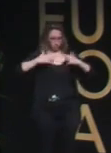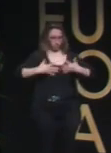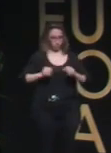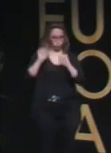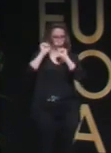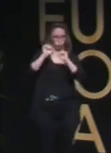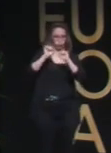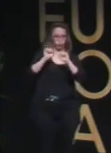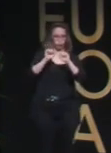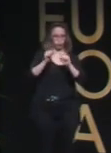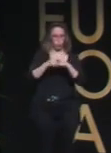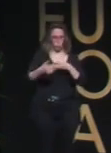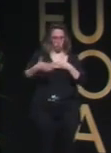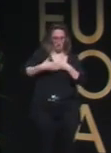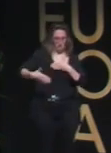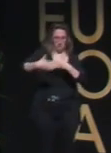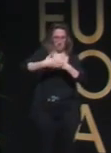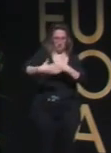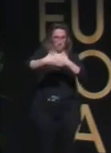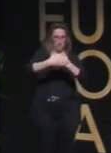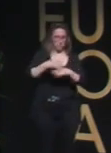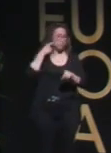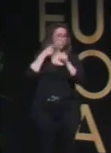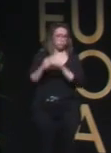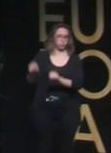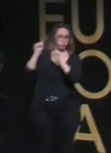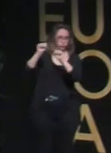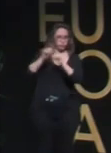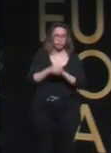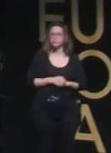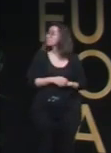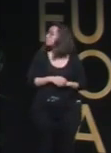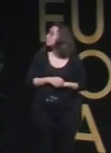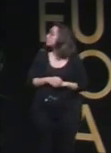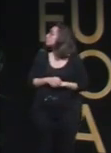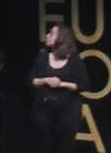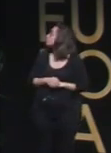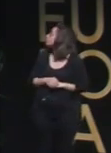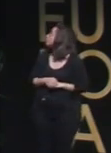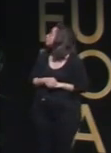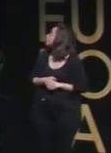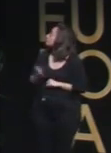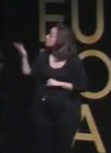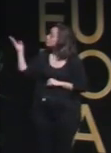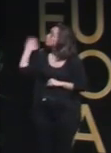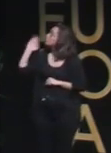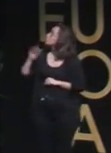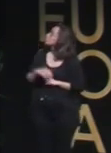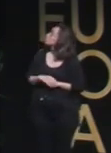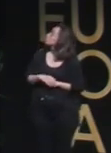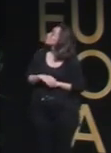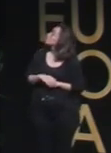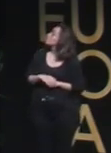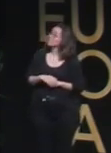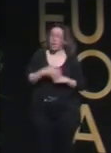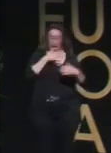haciendo más resistentes y más duros, ¿vale? Me encanta la idea de la presentefilia que leí en un libro que habían hablado, ¿no? El cómo trabajar el aquí y